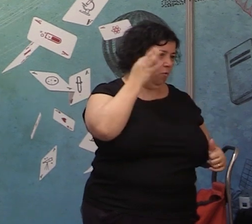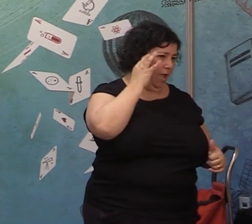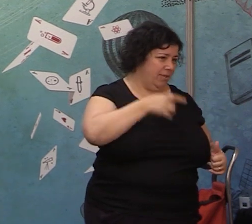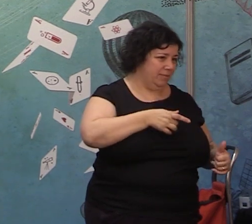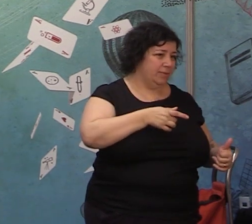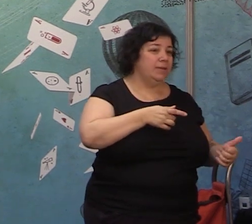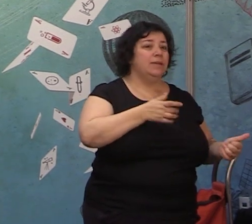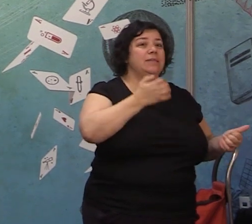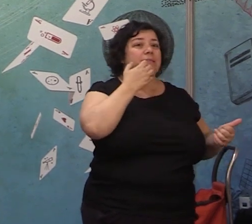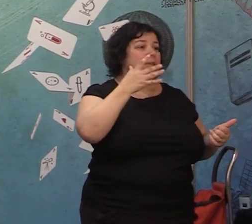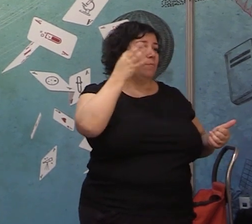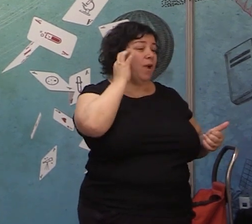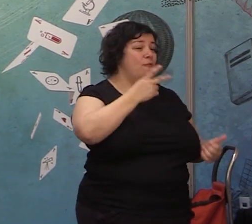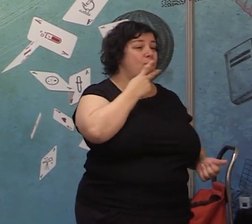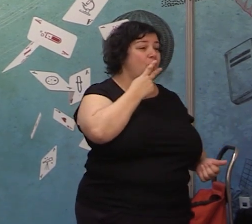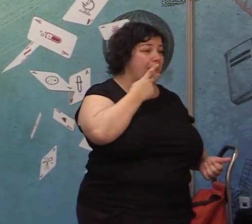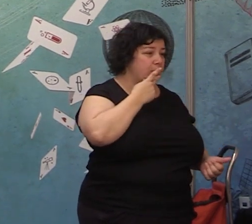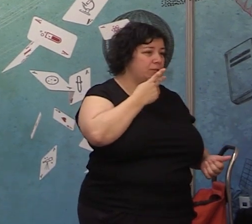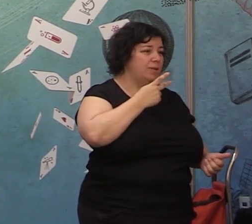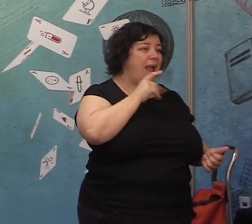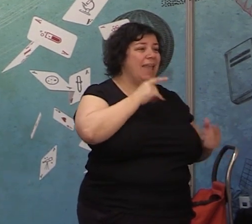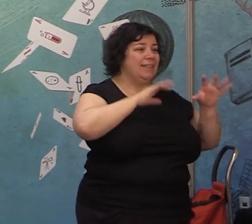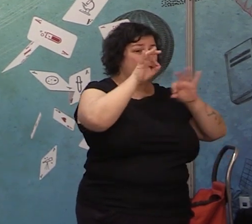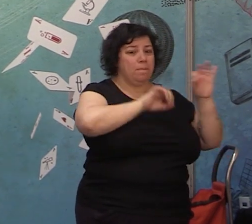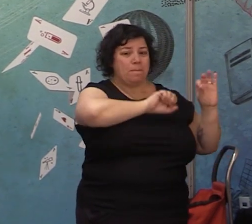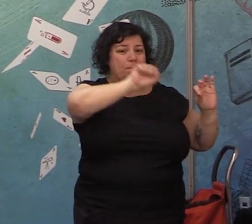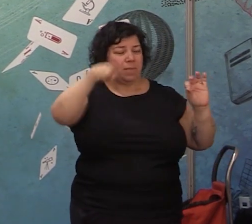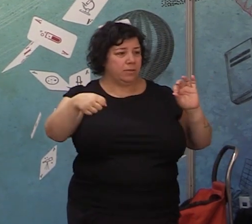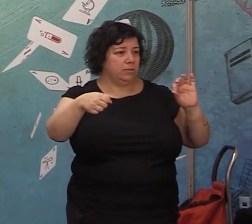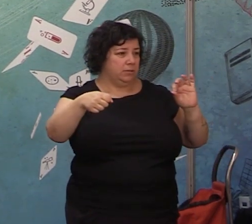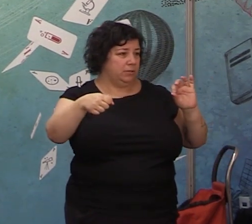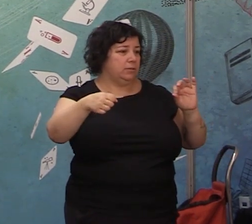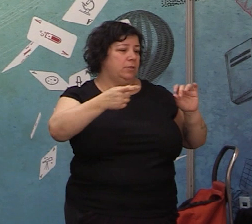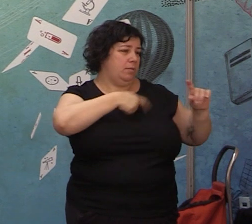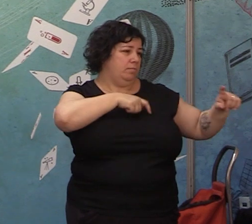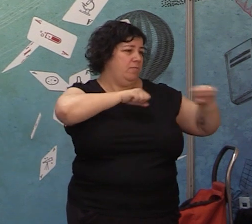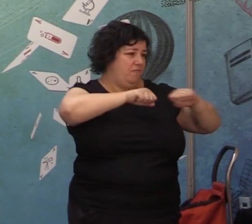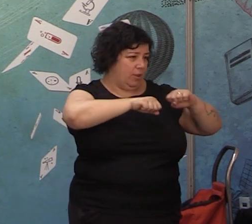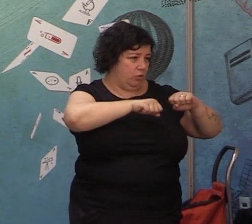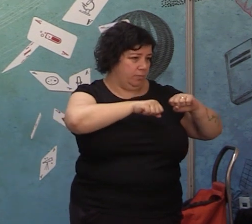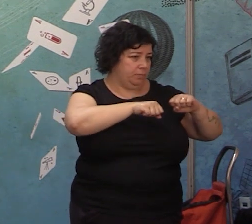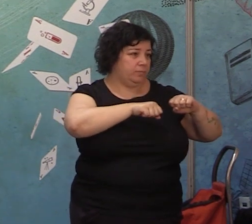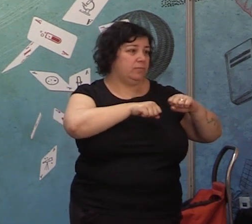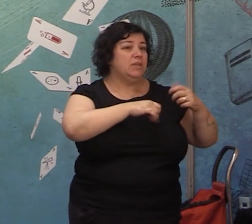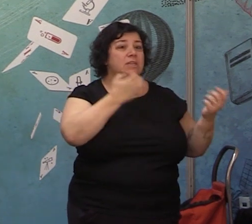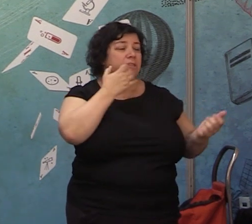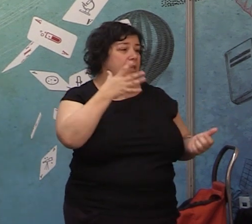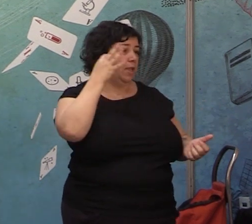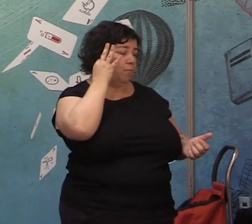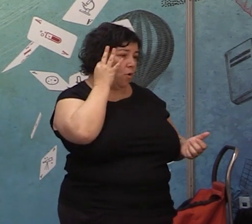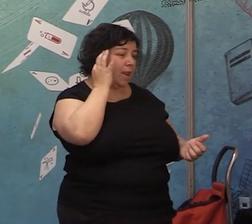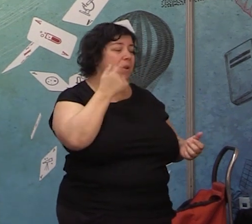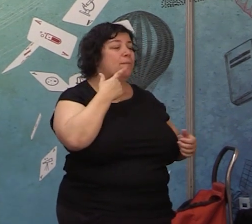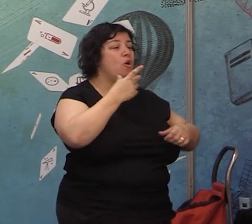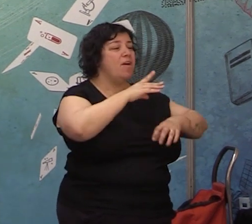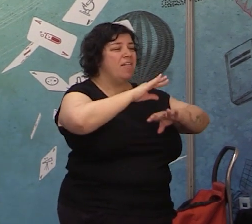mujeres. Si las mujeres fumamos, tenemos más riesgo que los hombres fumadores de tener un infarto. Si las mujeres tenemos